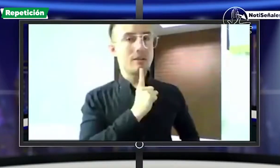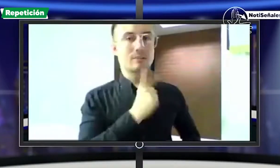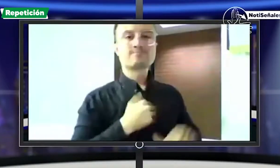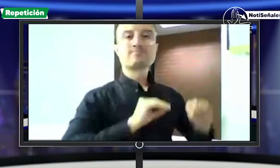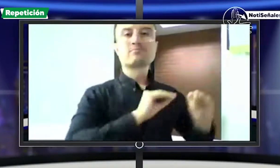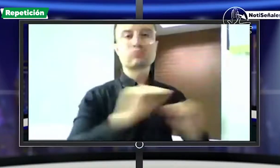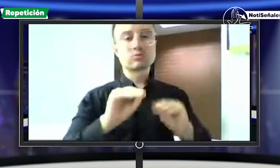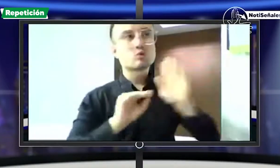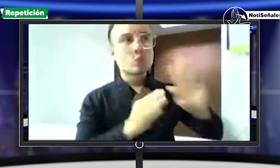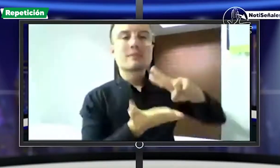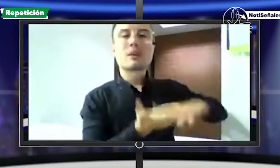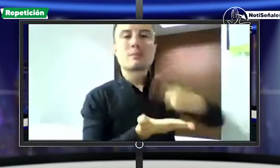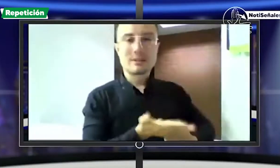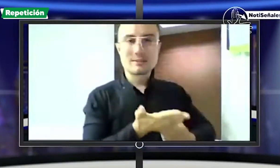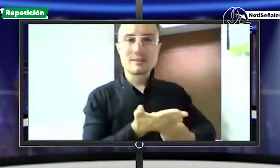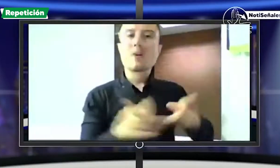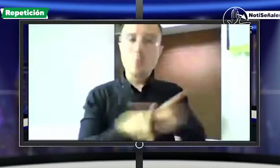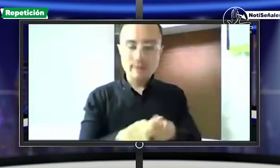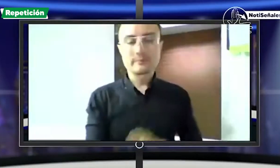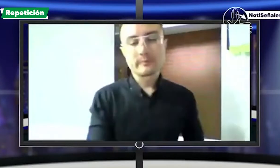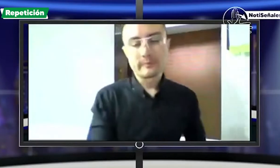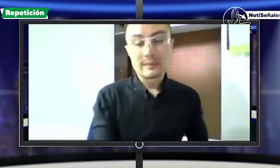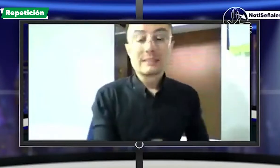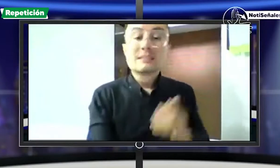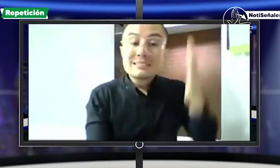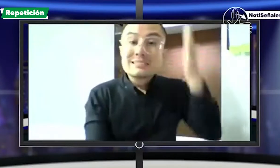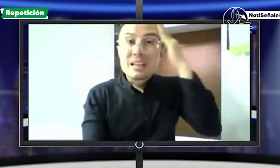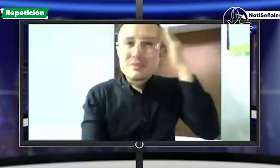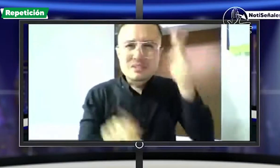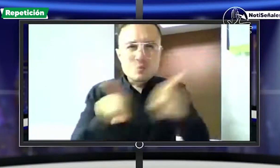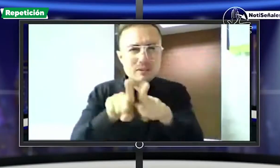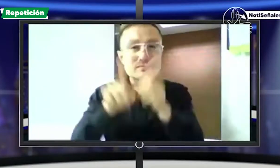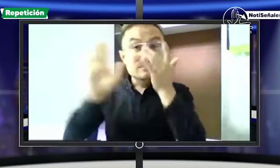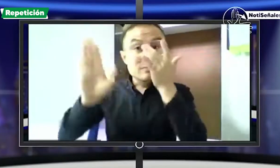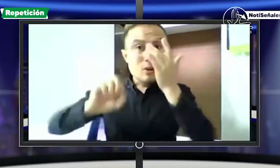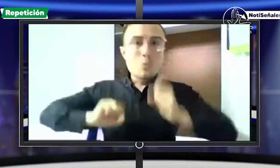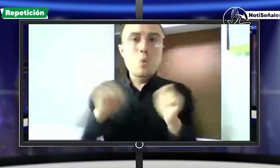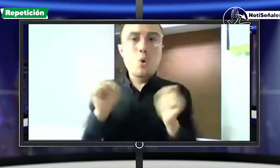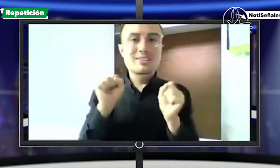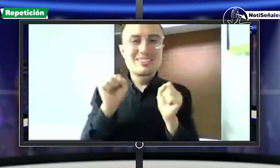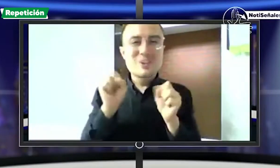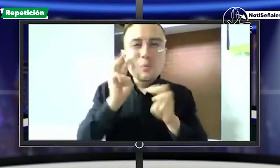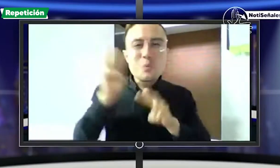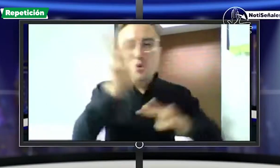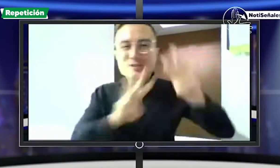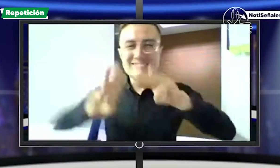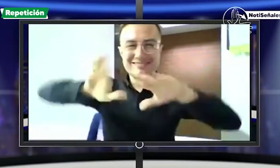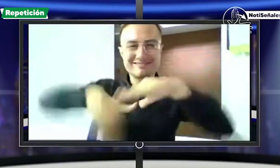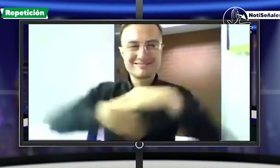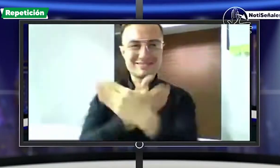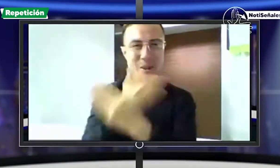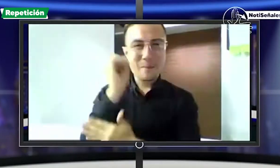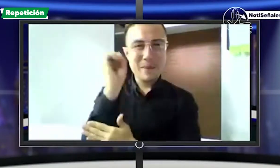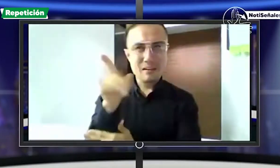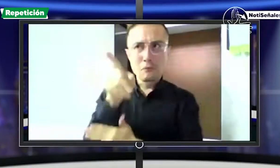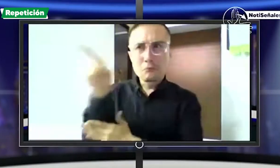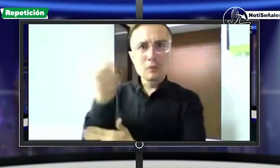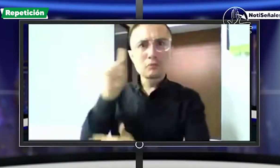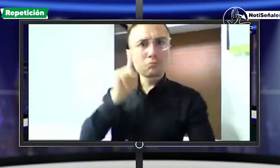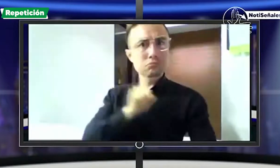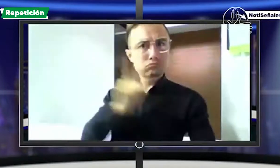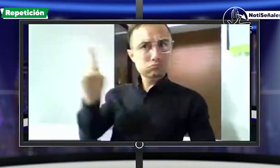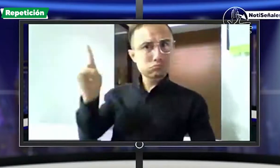entendamos que esto es propiedad esto es patrimonio de la comunidad sorda y respetemos ese patrimonio y no se mercantilice ahora